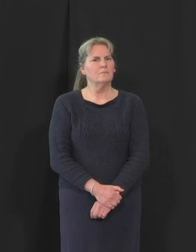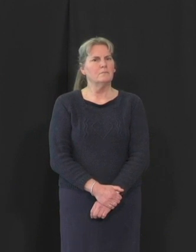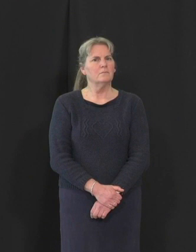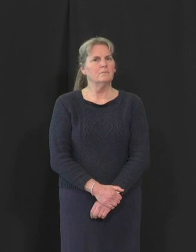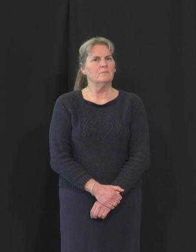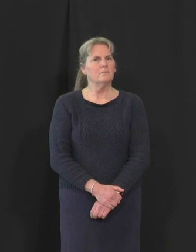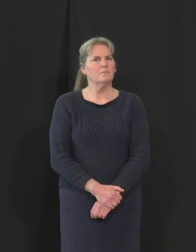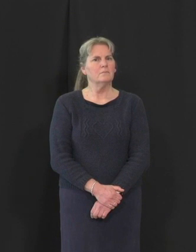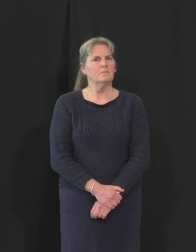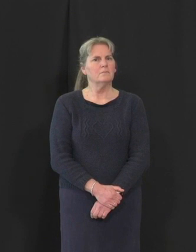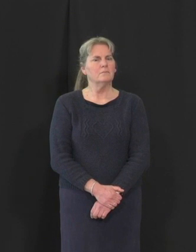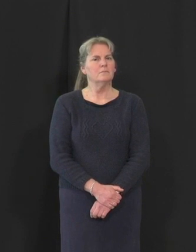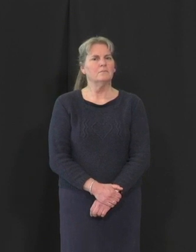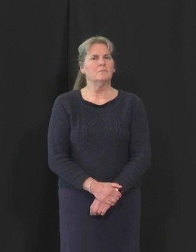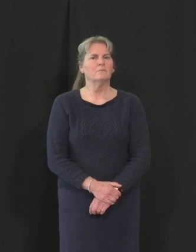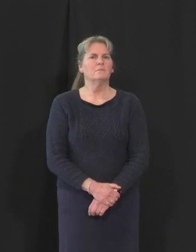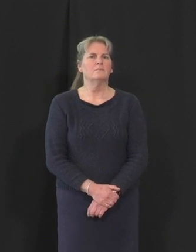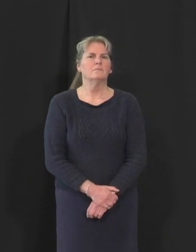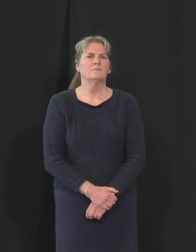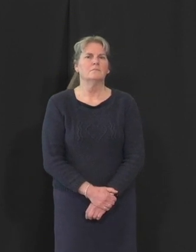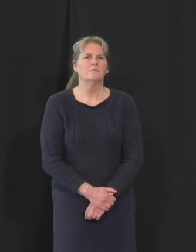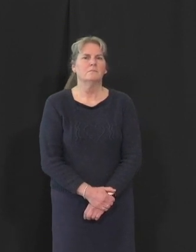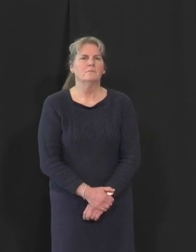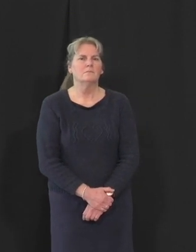un résultat.